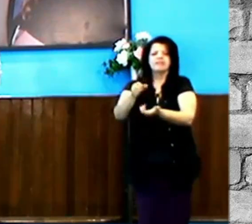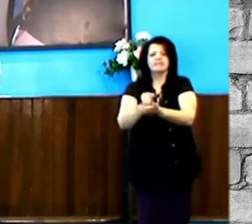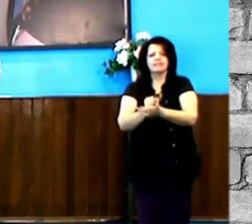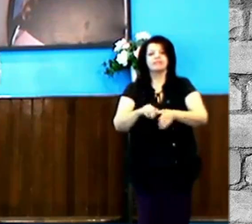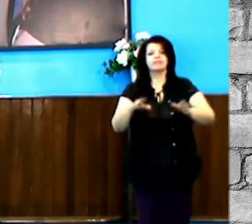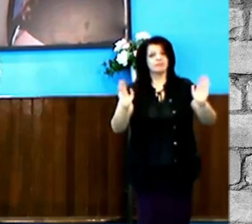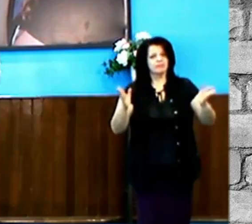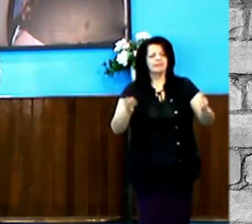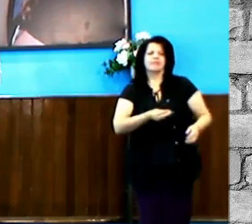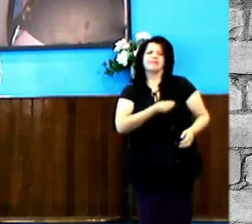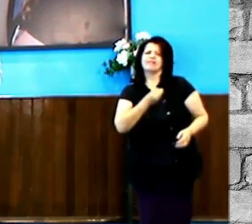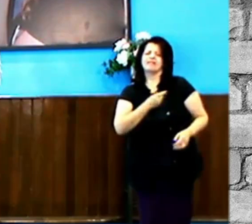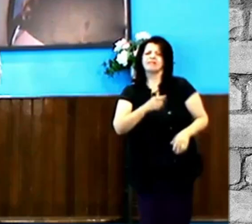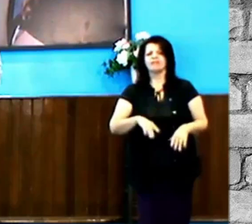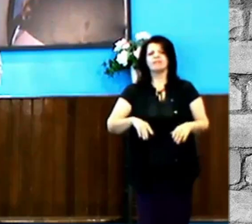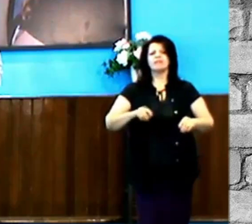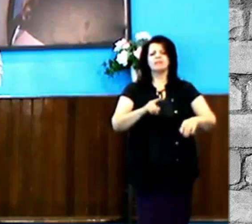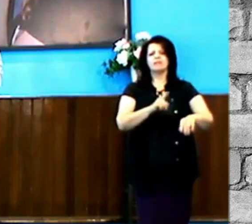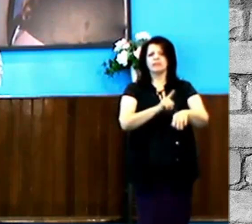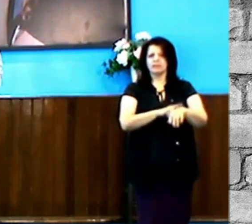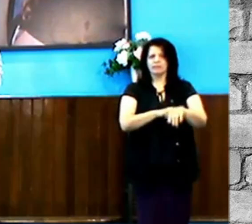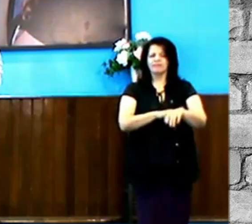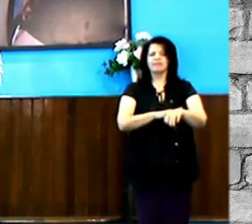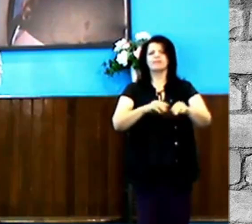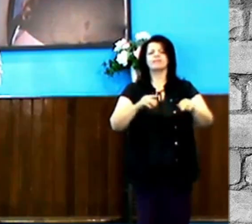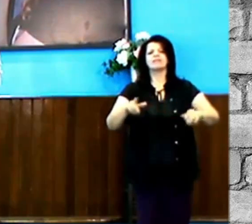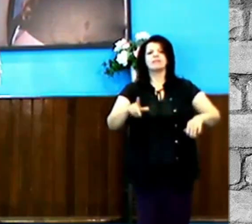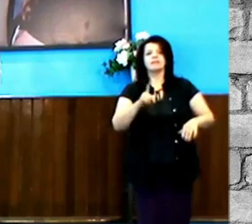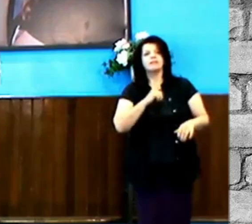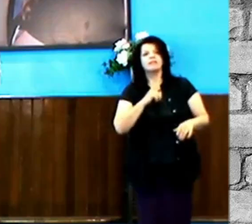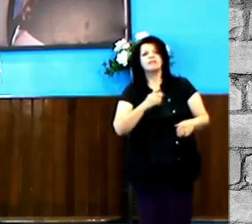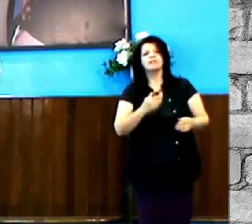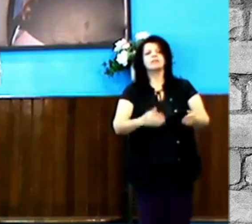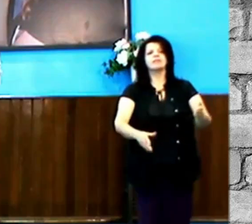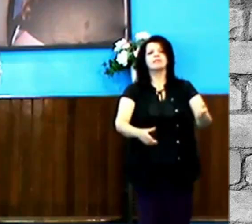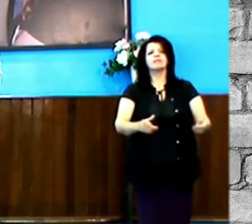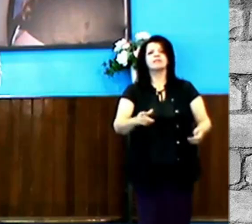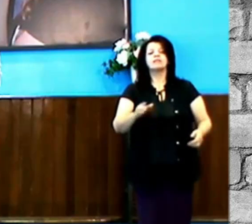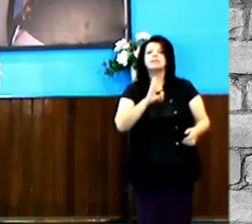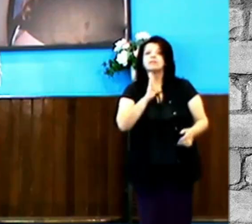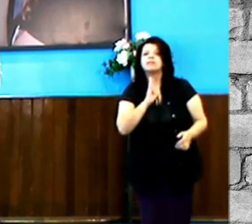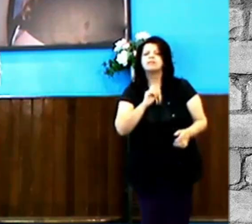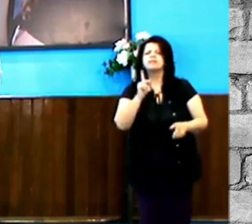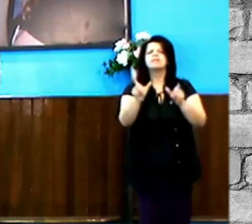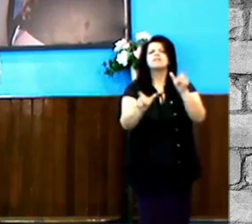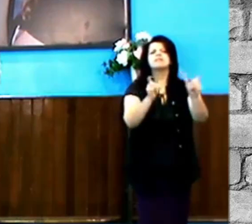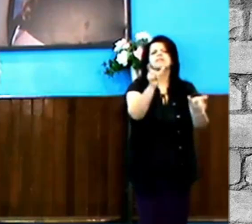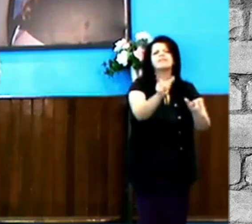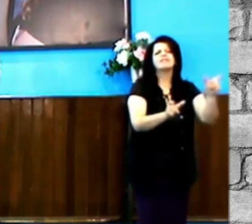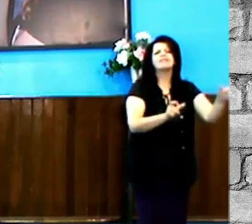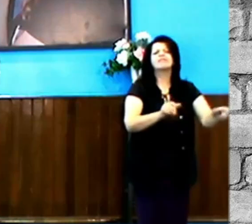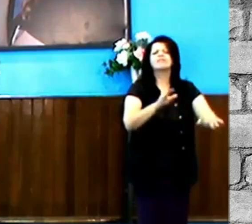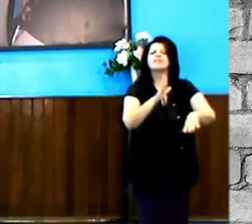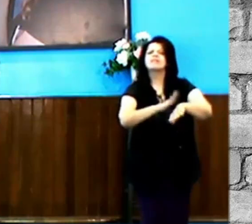acompanham, onde nós temos recebido várias pessoas e também temos sido acionados no sentido